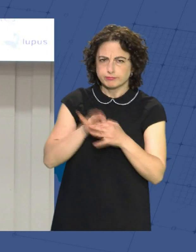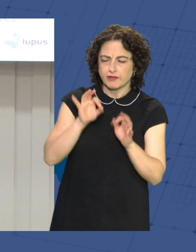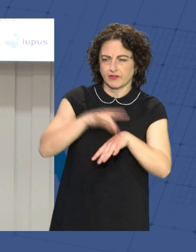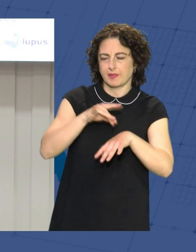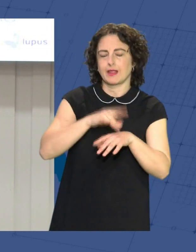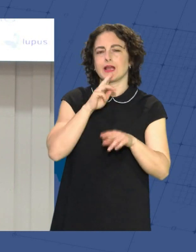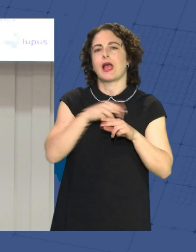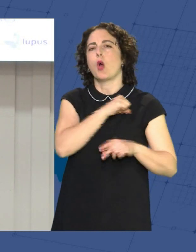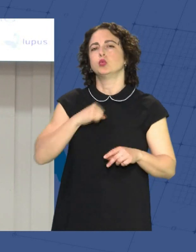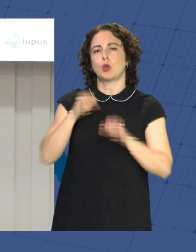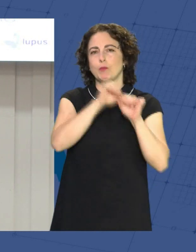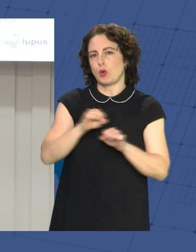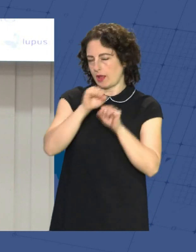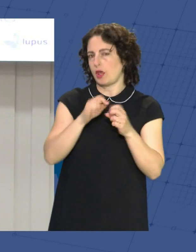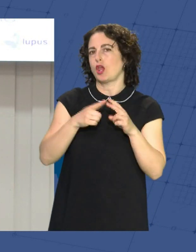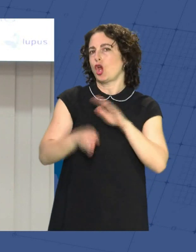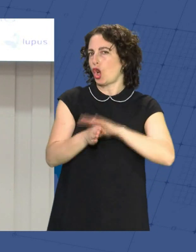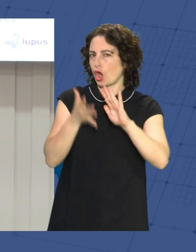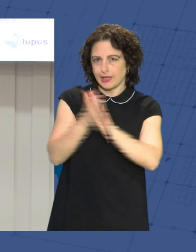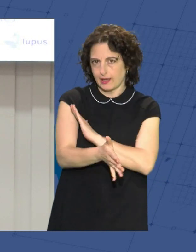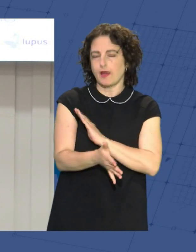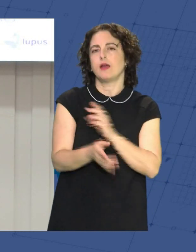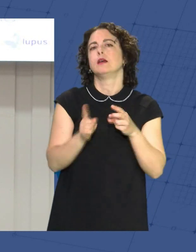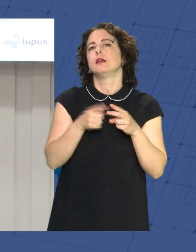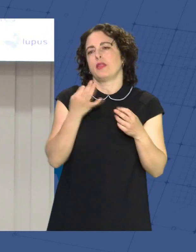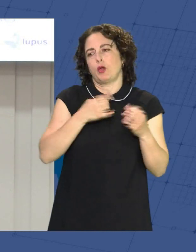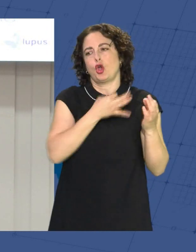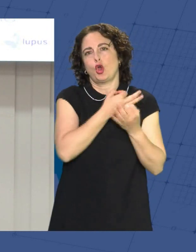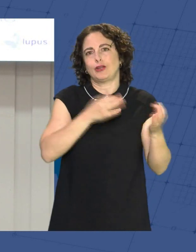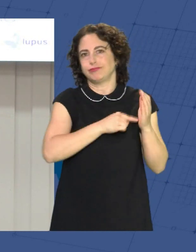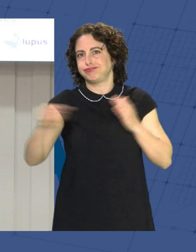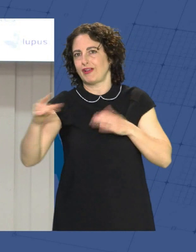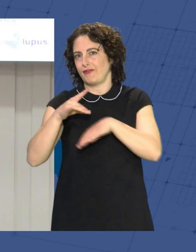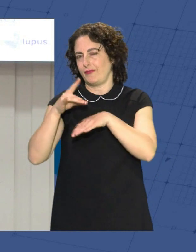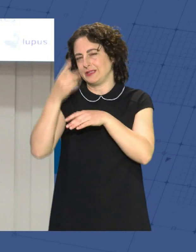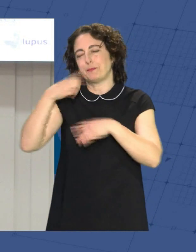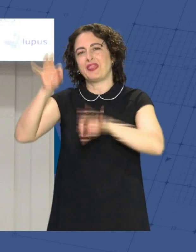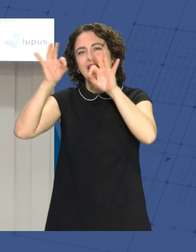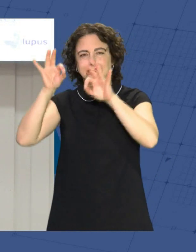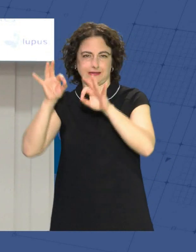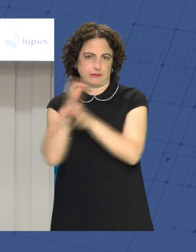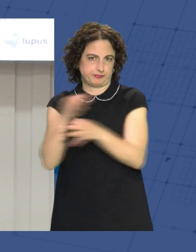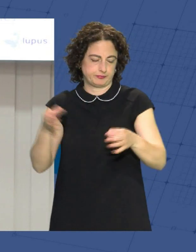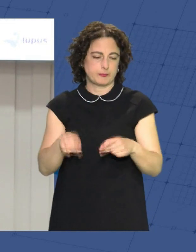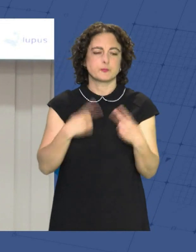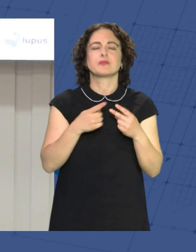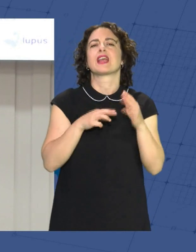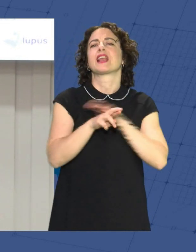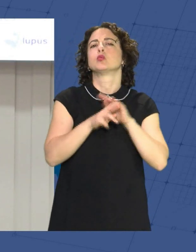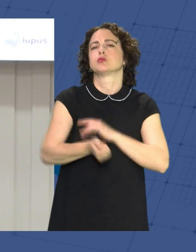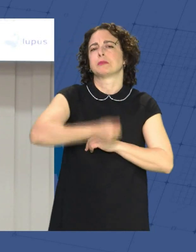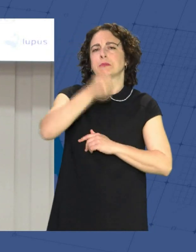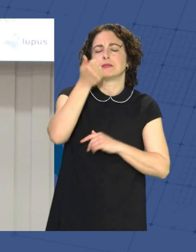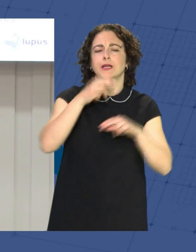crónica que permite garantizar una correcta derivación. Disponer de mayores recursos para realizar una